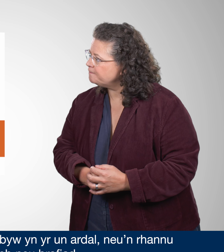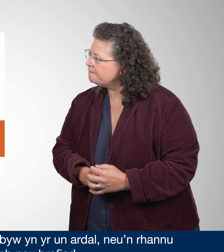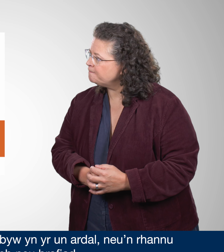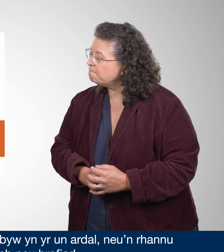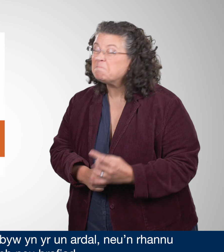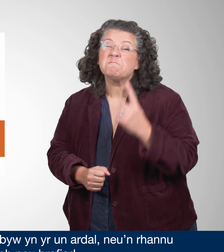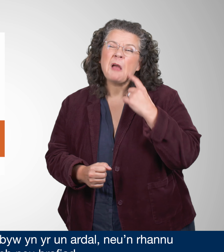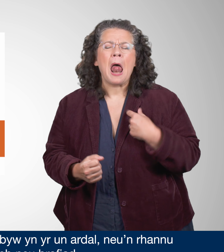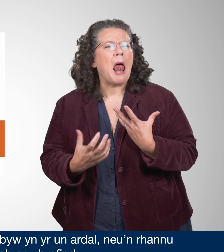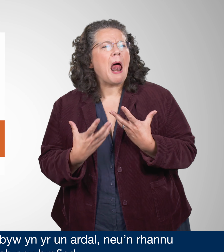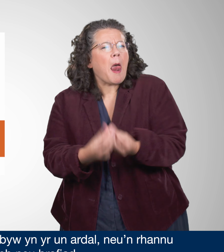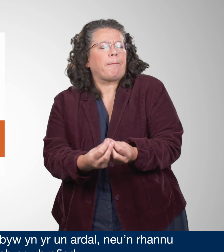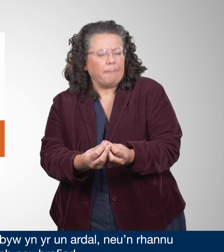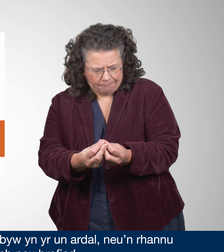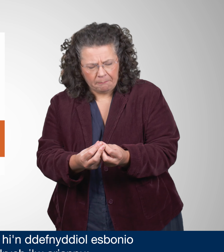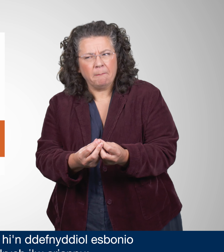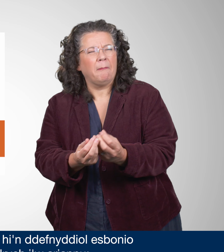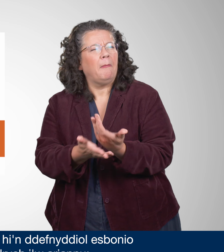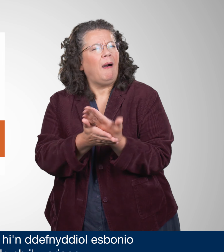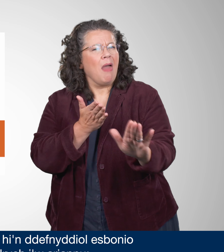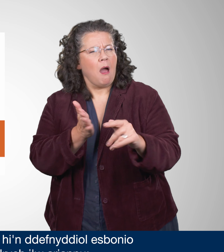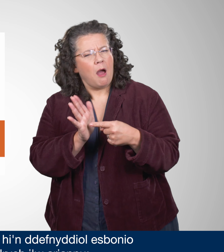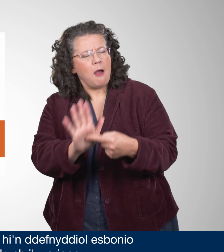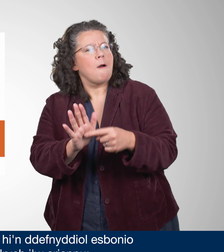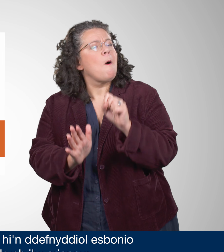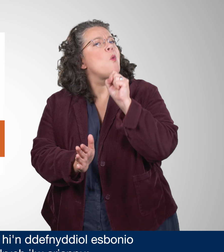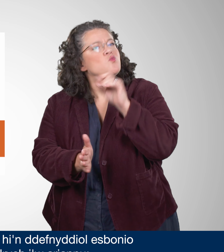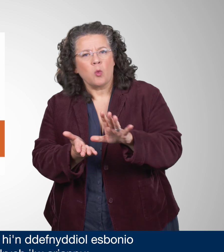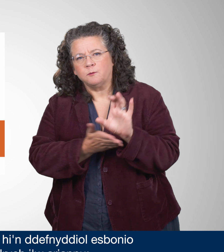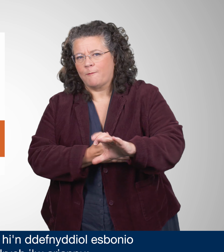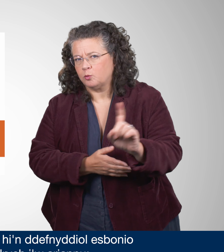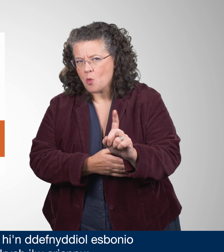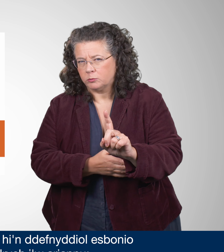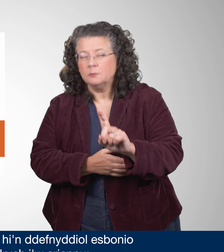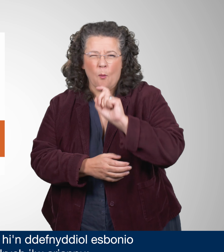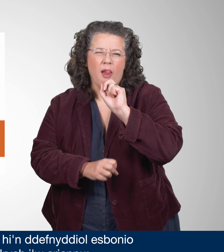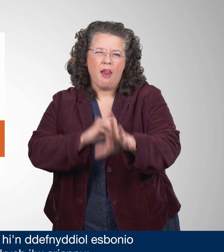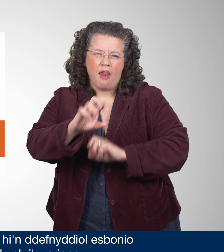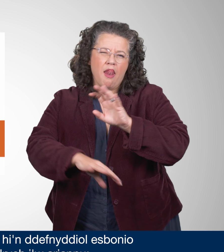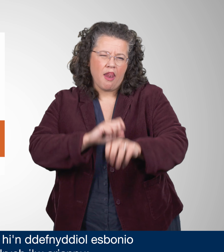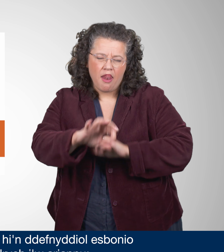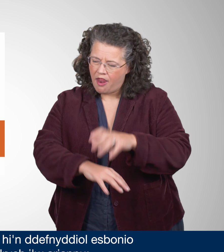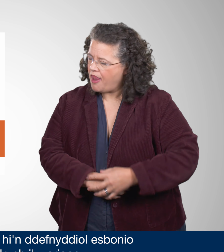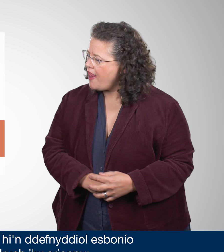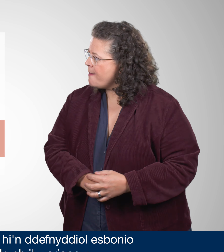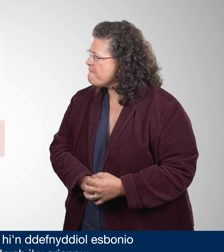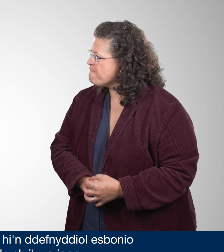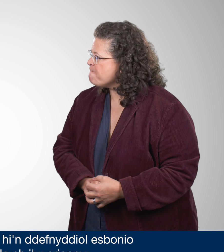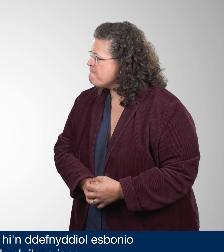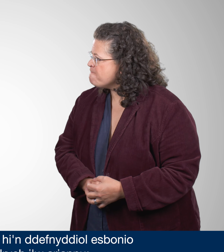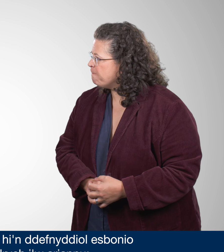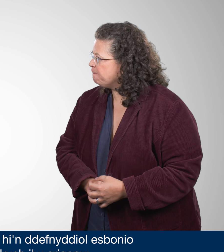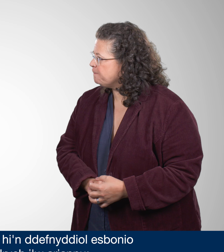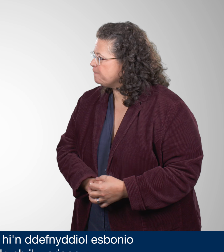Rydym bob amser yn ei gweld hi'n ddefnyddiol esbonio yr hyn nad ydym yn edrych i'w